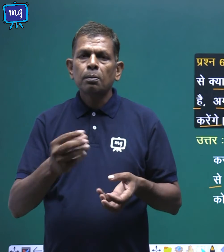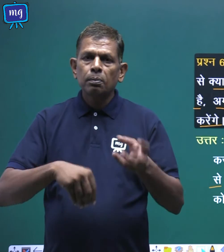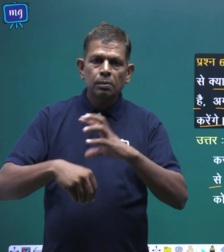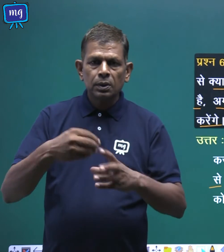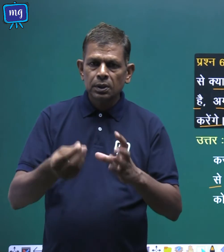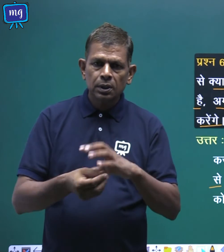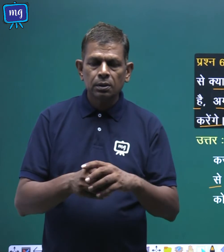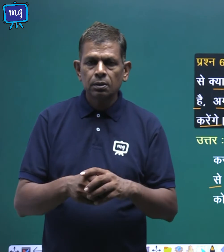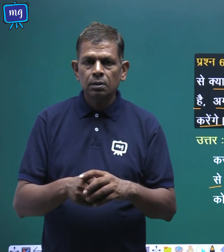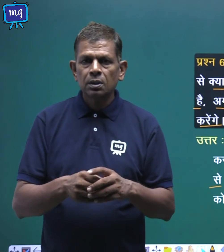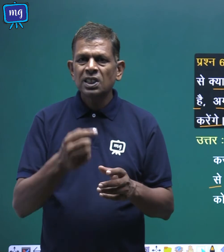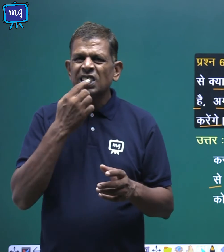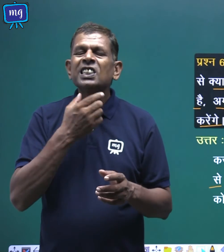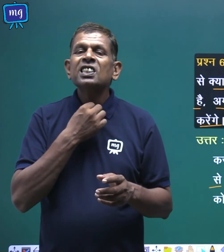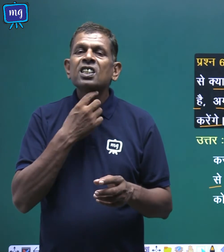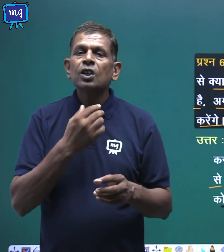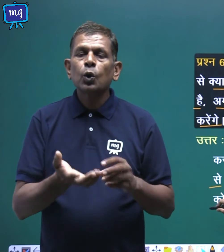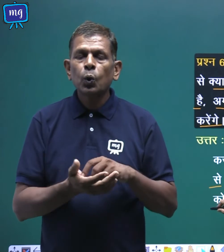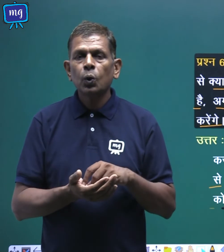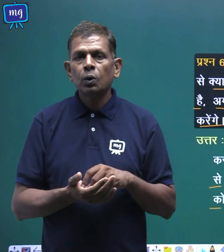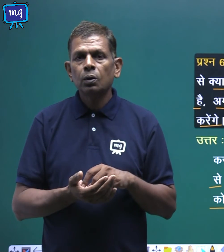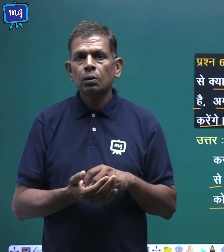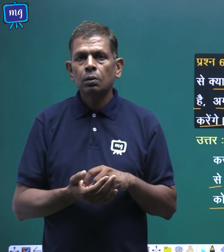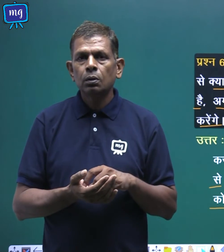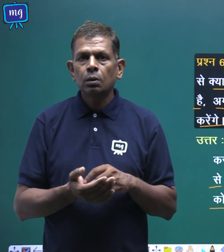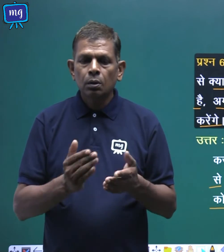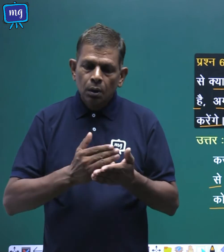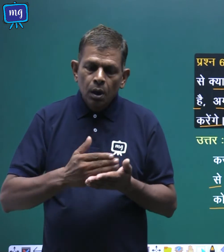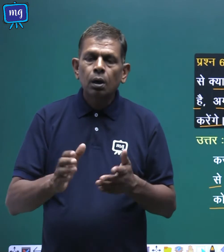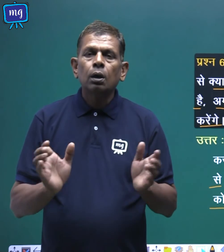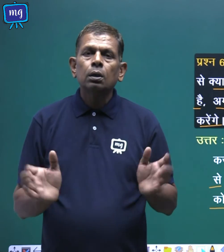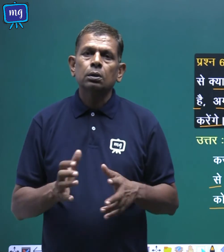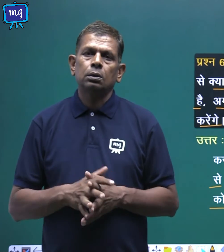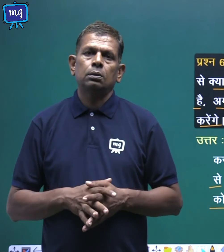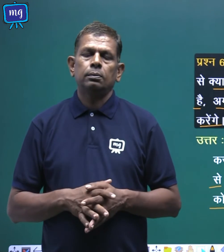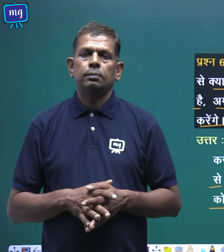मिश्रित चीनी को अलग कर सकते हैं।